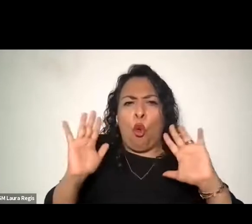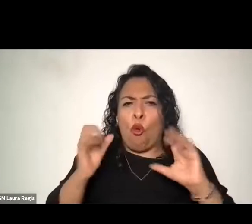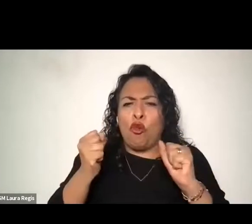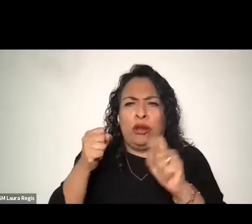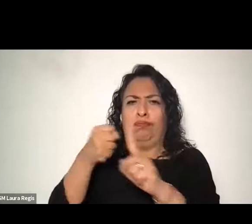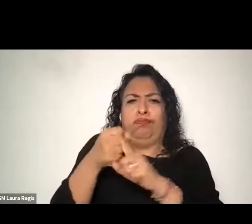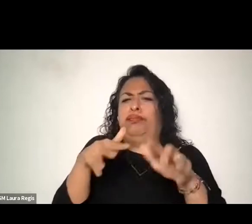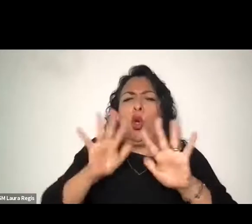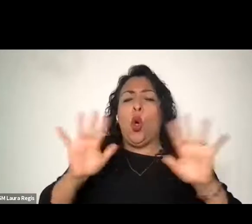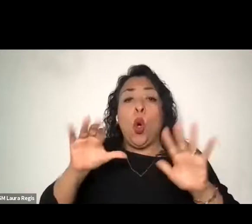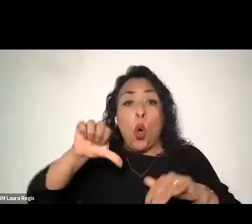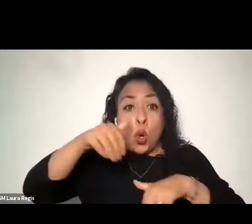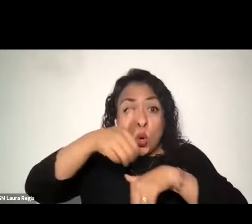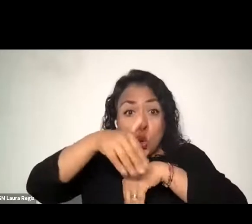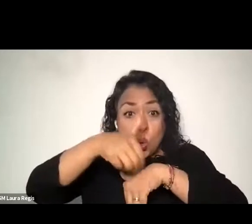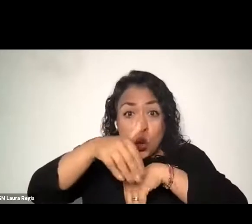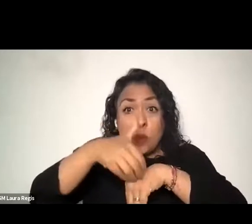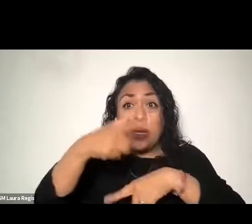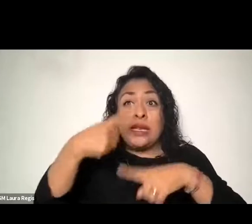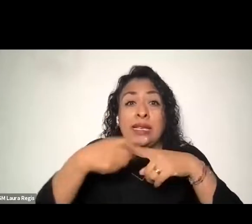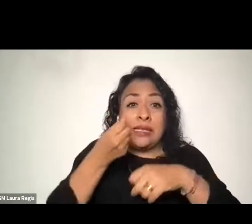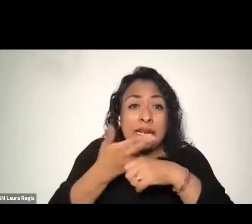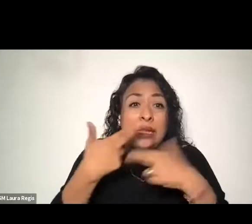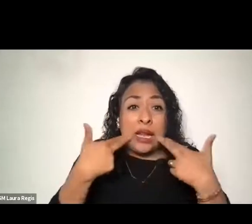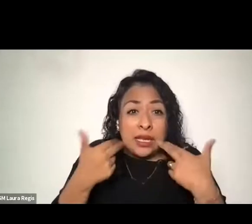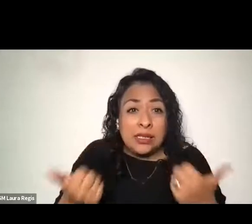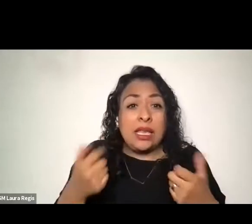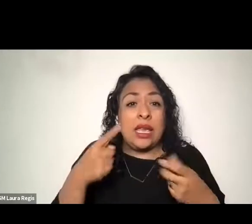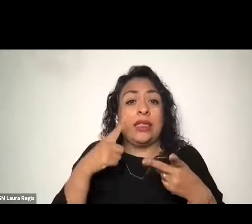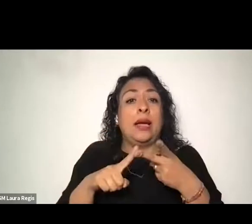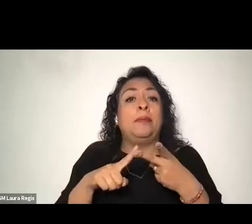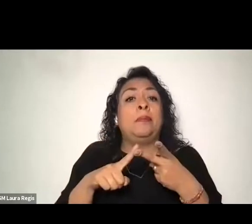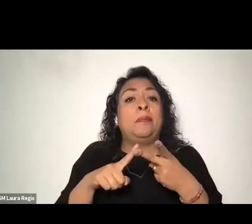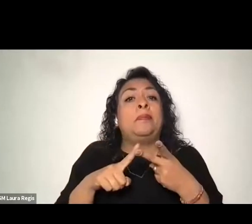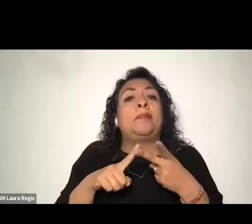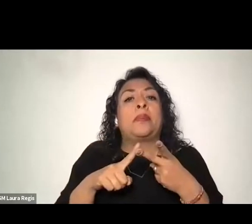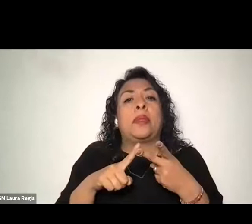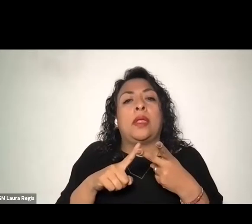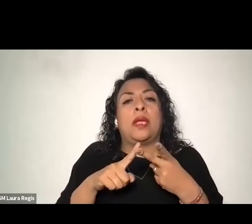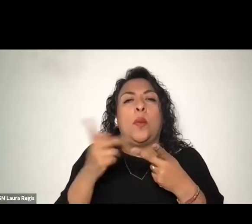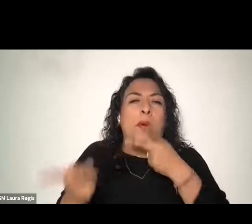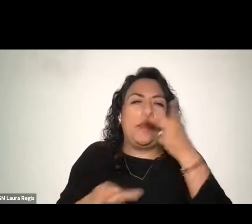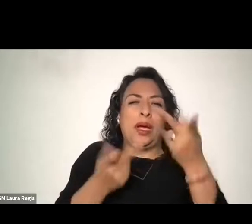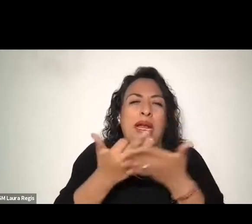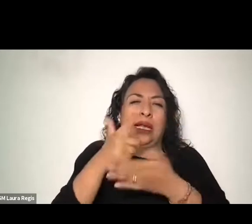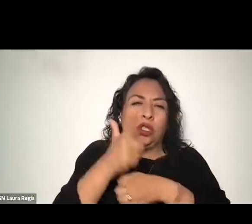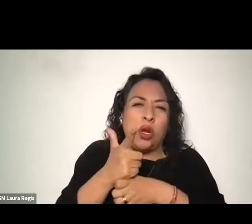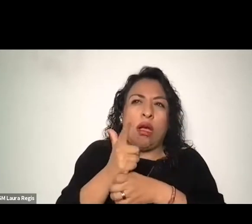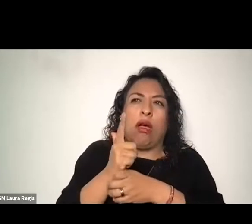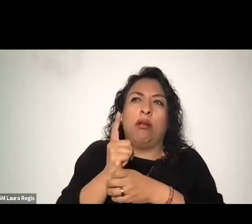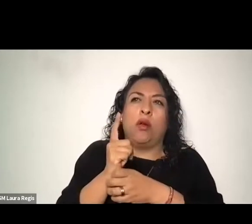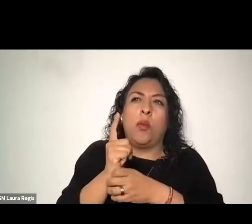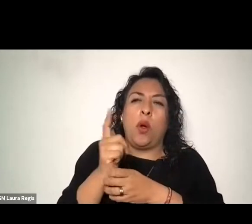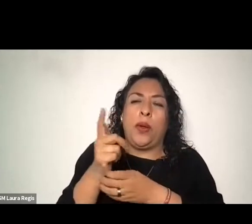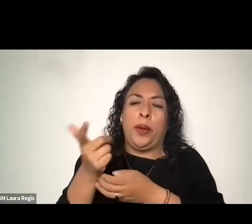números que tenemos hoy, que son de la Secretaría de Hacienda, de la Encuesta Nacional de Ingreso-Gasto y de